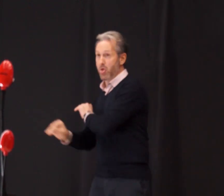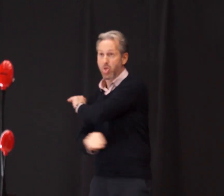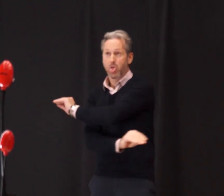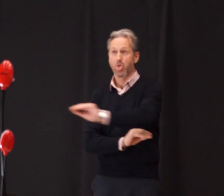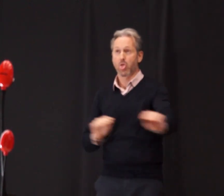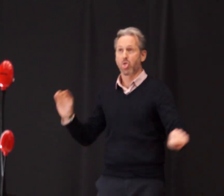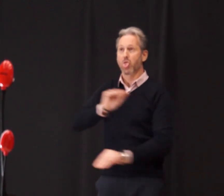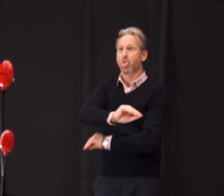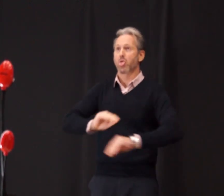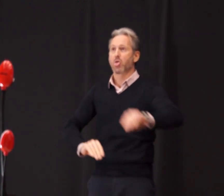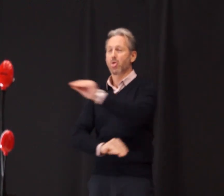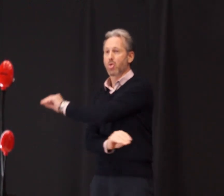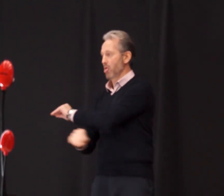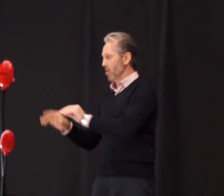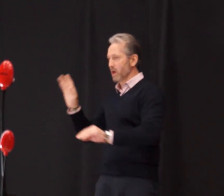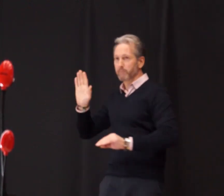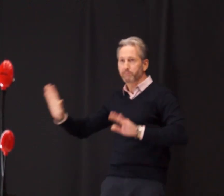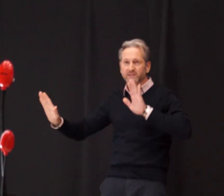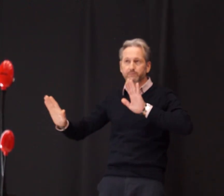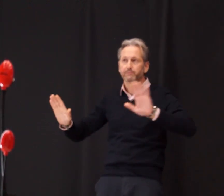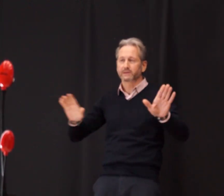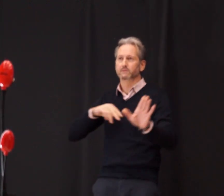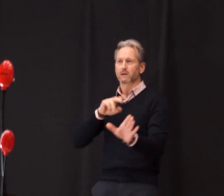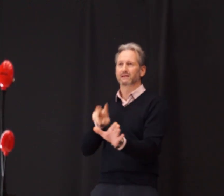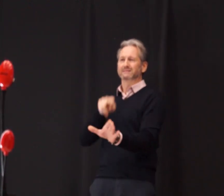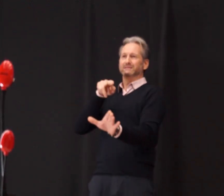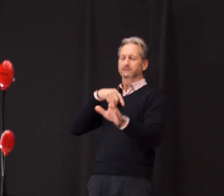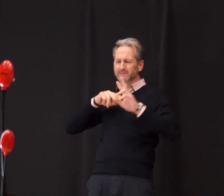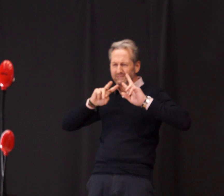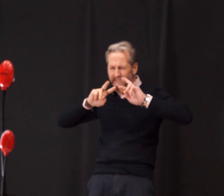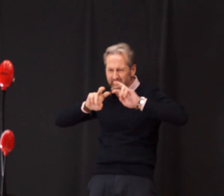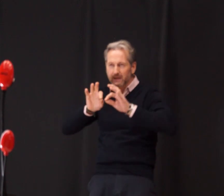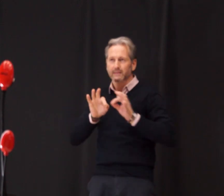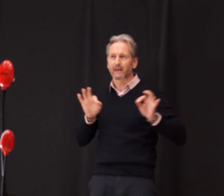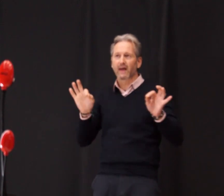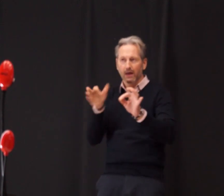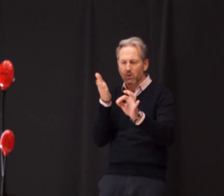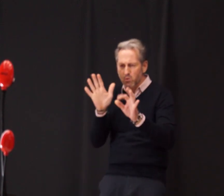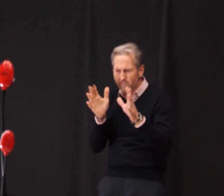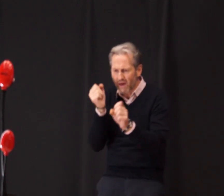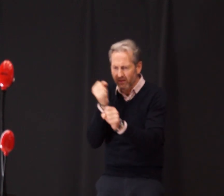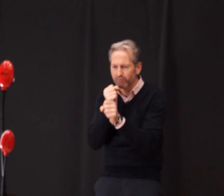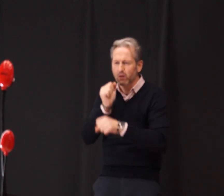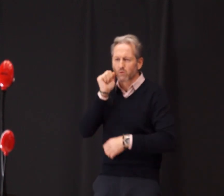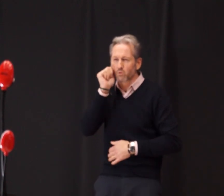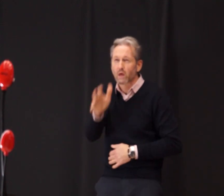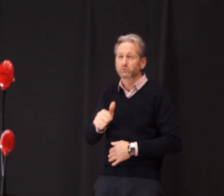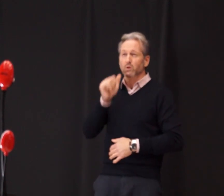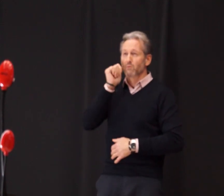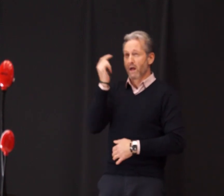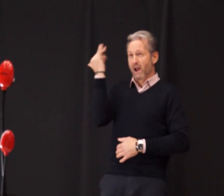quand j'utilisais des techniques pour des langues premières, au service des langues secondes, ça ne marchait pas non plus. Donc je me suis rendu compte qu'il fallait